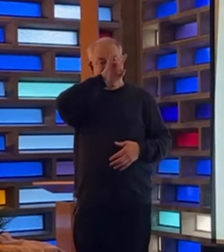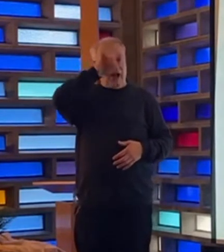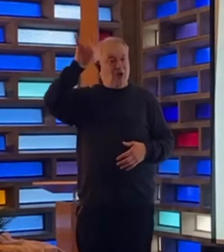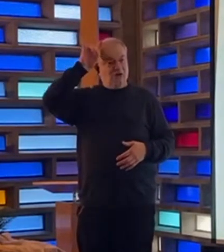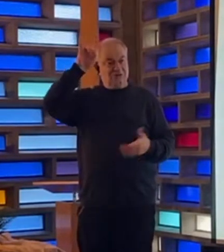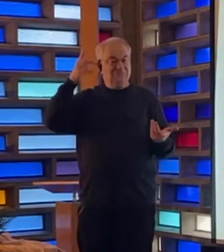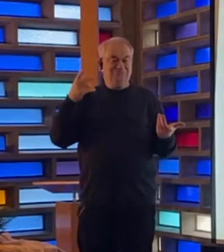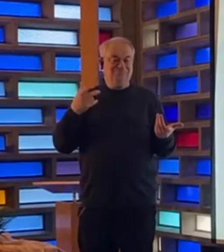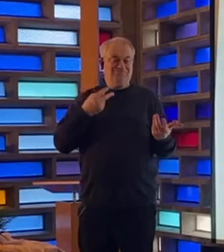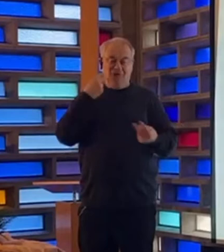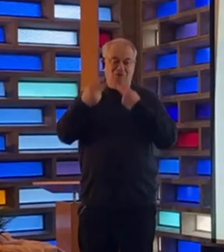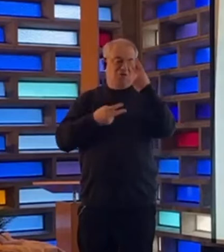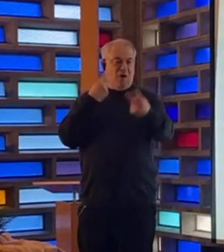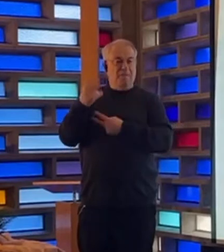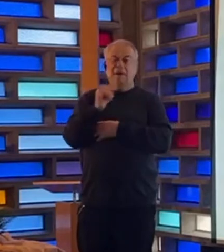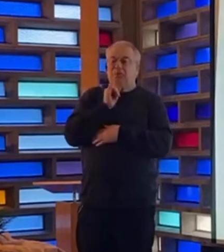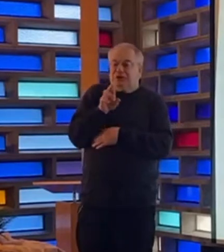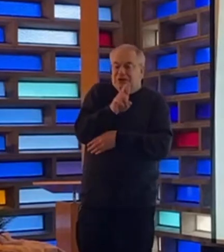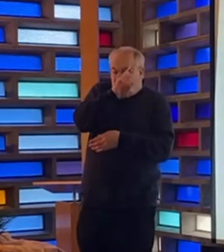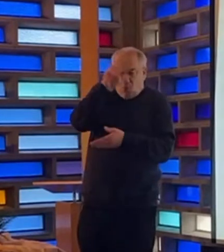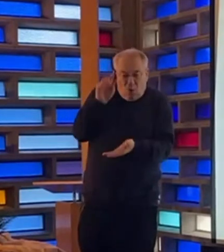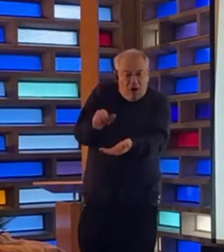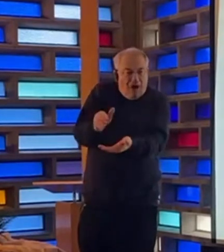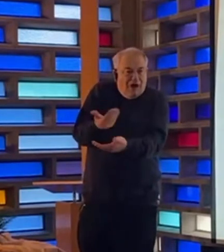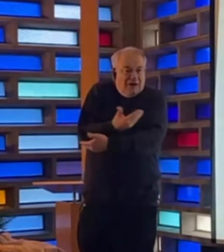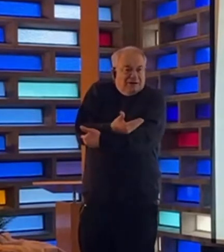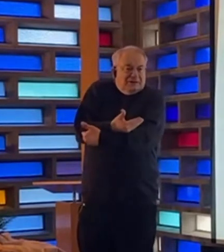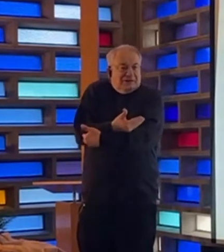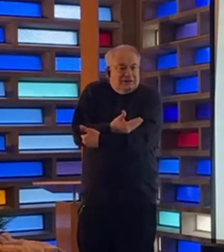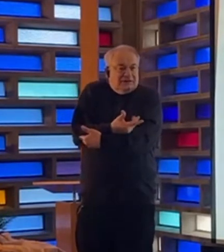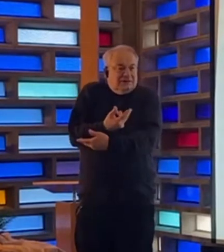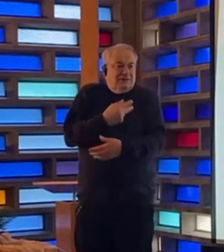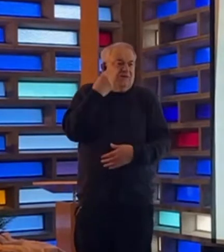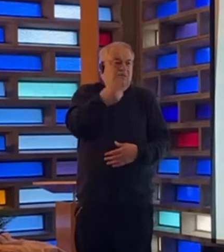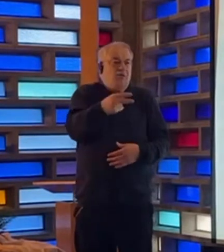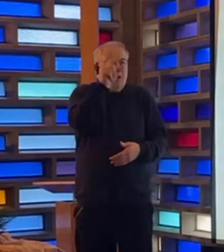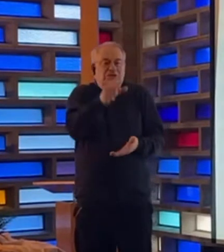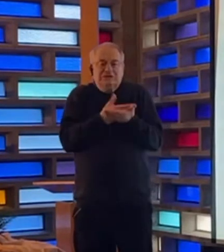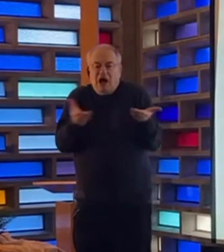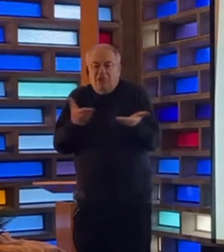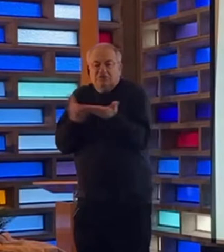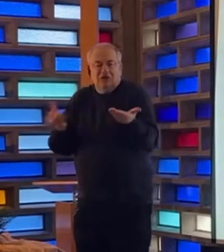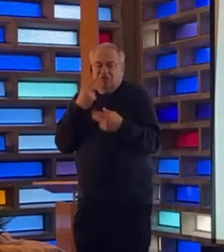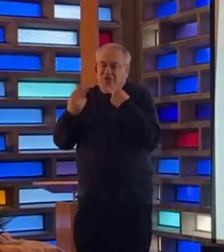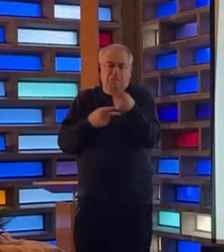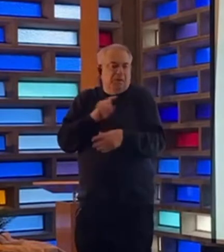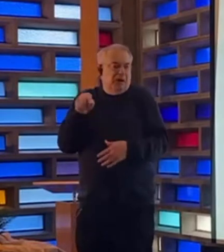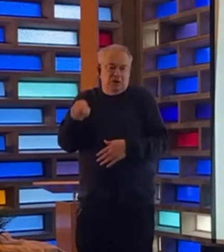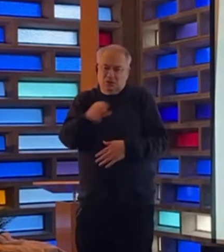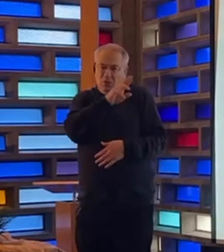voient pas ce petit roi humble. Ils ne voient pas les gens humbles. Et pourtant, c'est bien